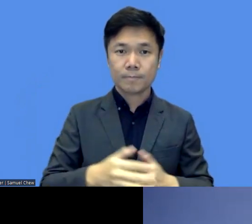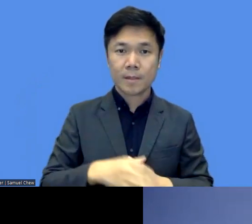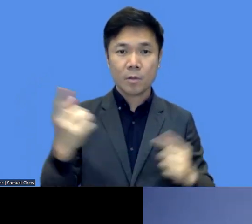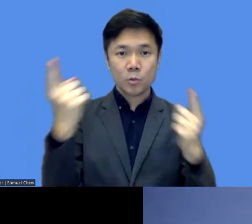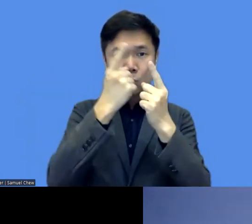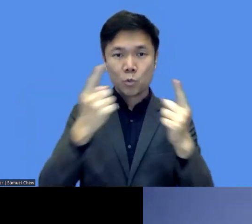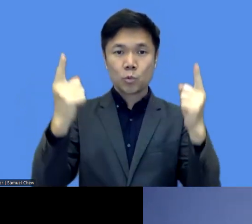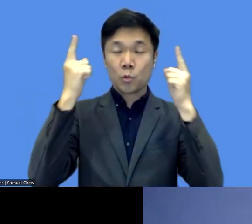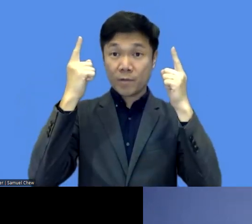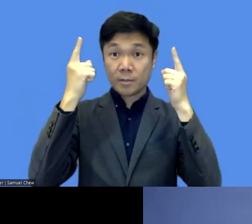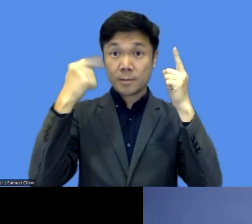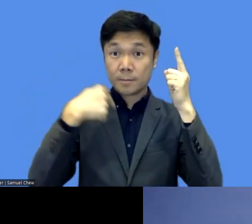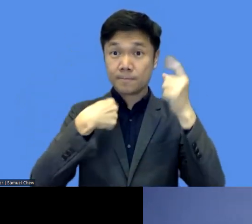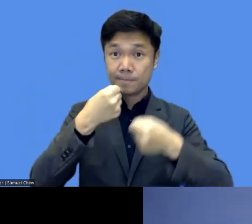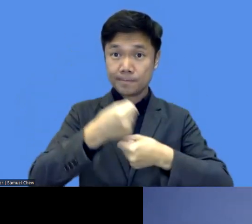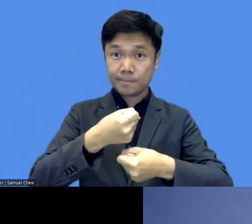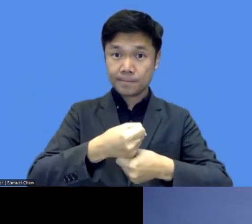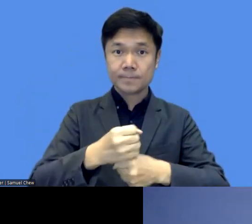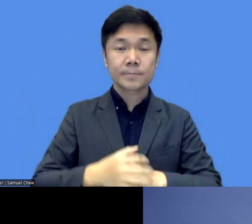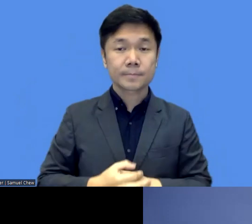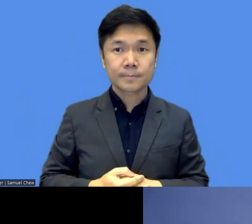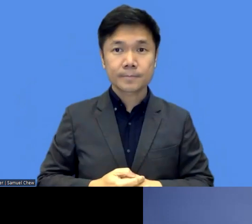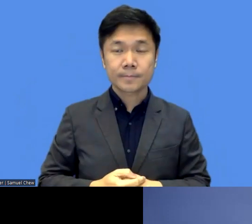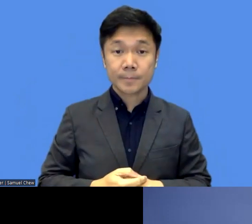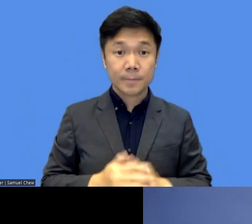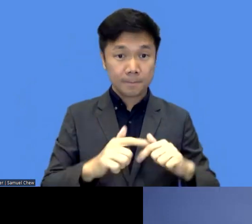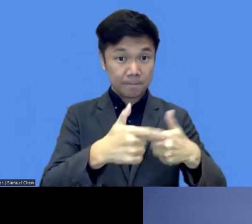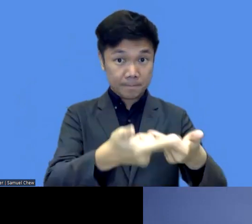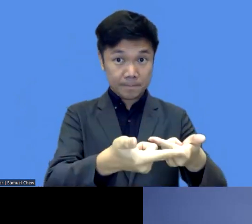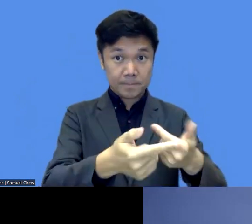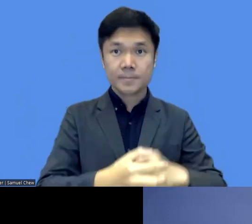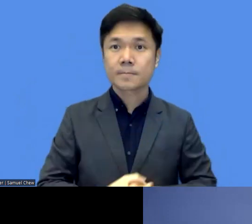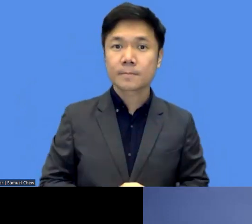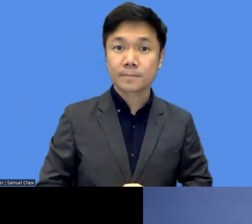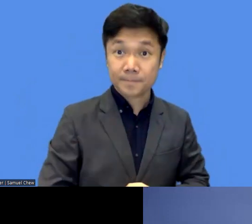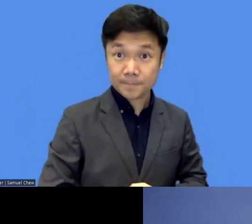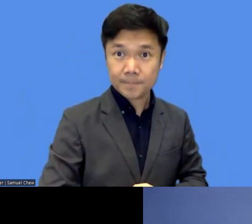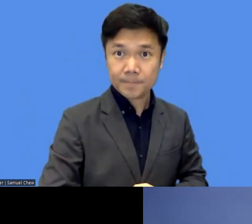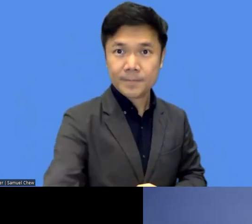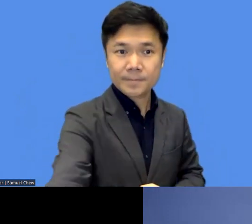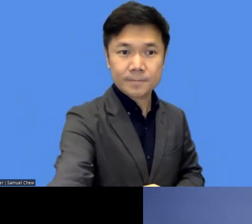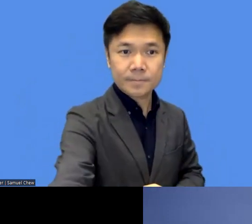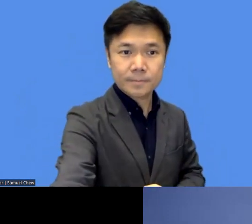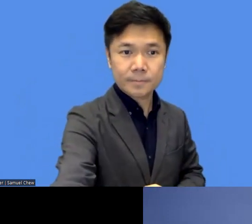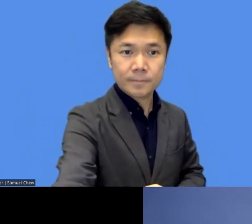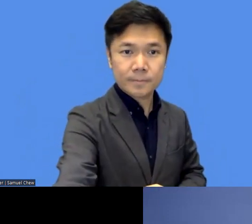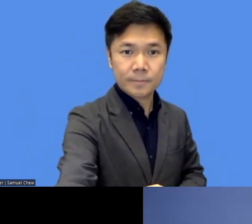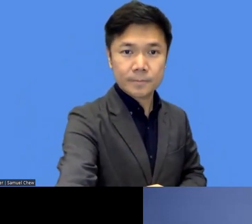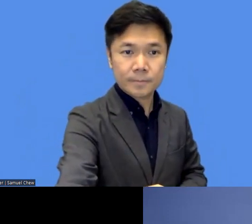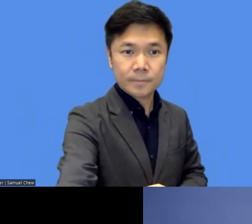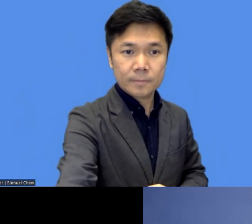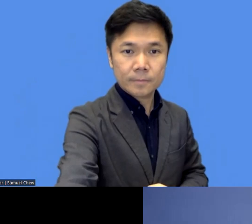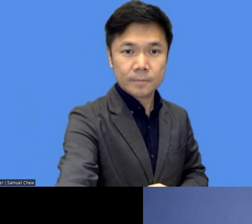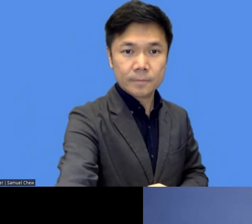especializado en la ley general. Soy profesor de universidad y he